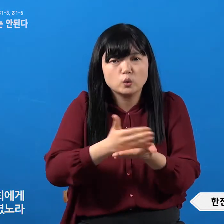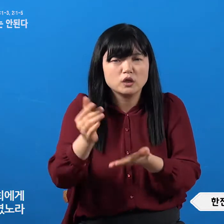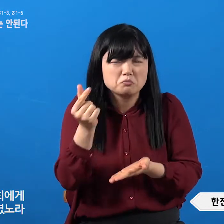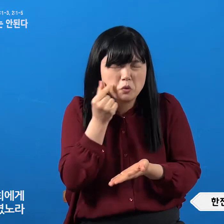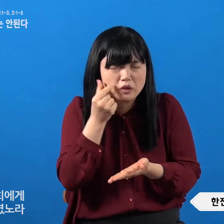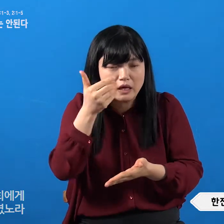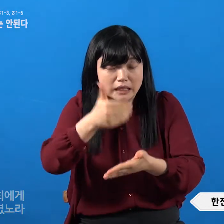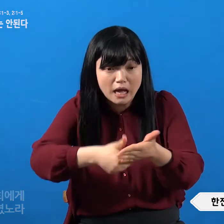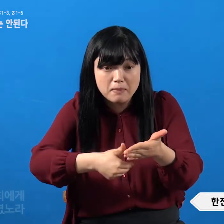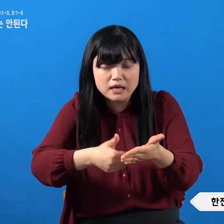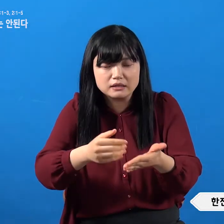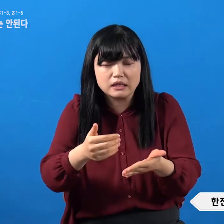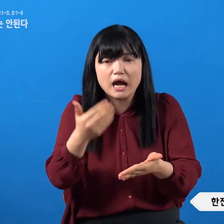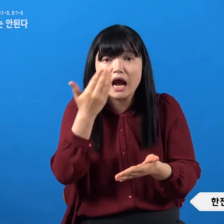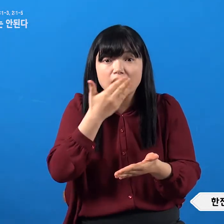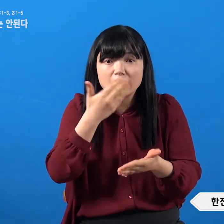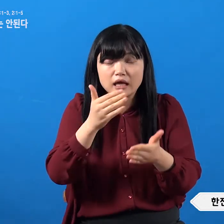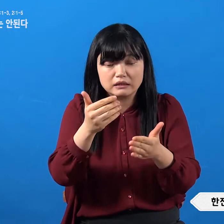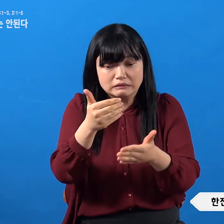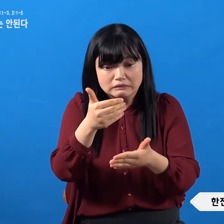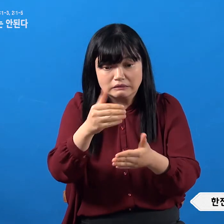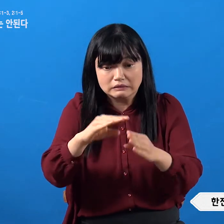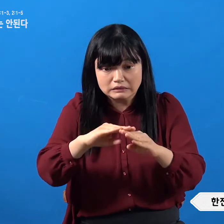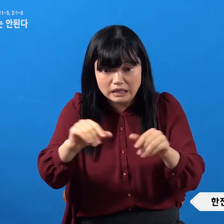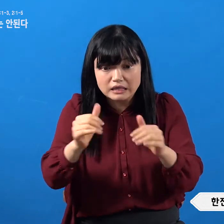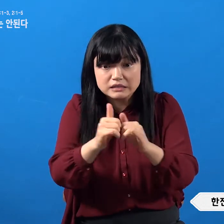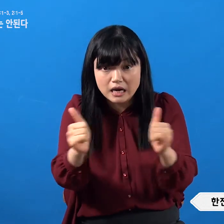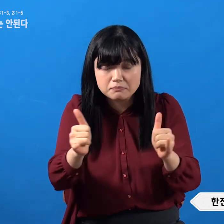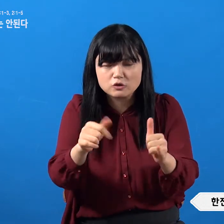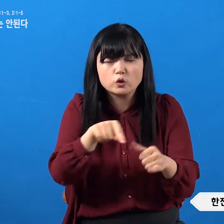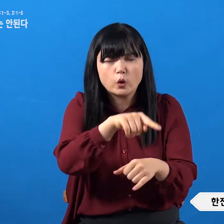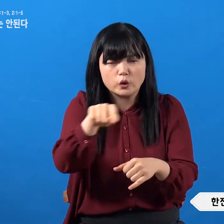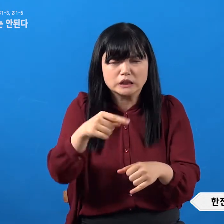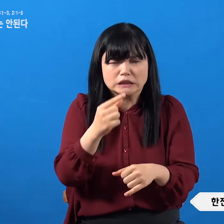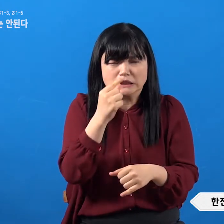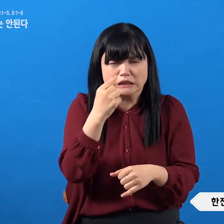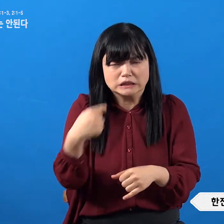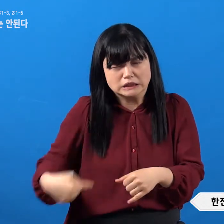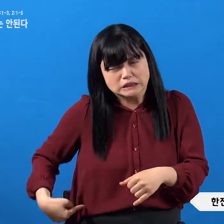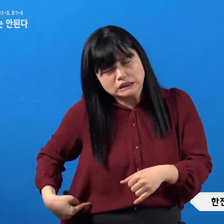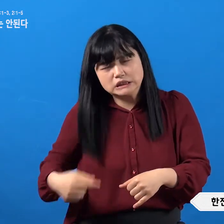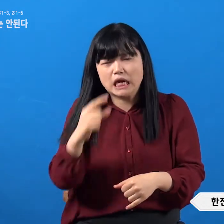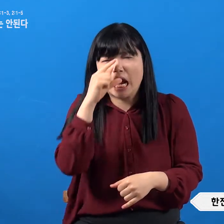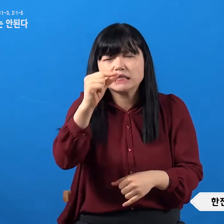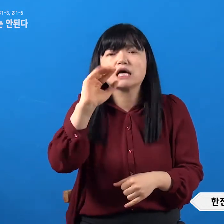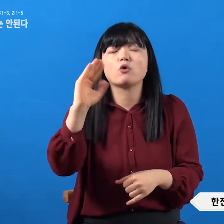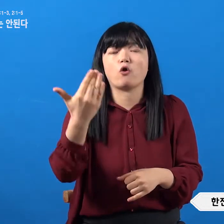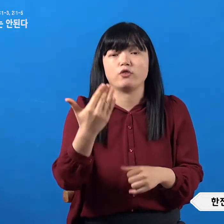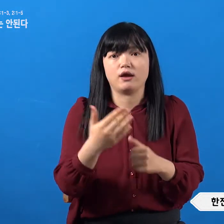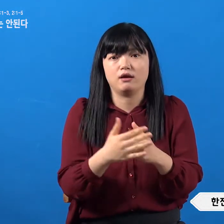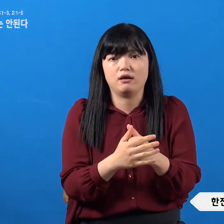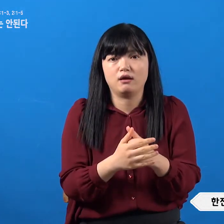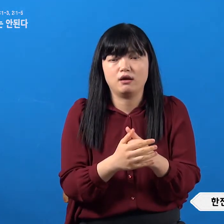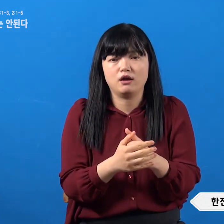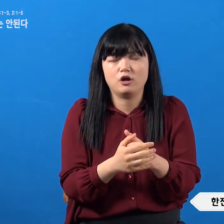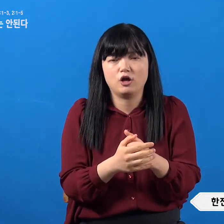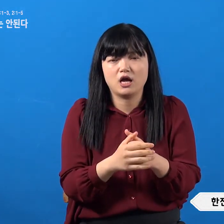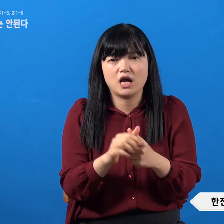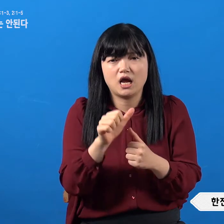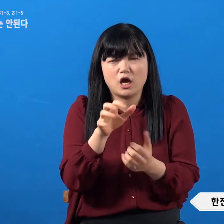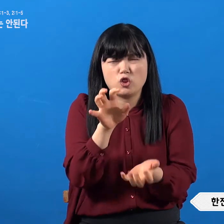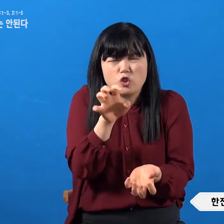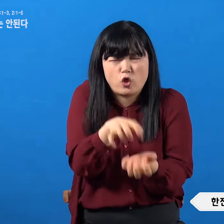쫓아내지 못하고 남아있는 그 가나안 족속들이 너희를 찌르는 가시가 될 것이라는 말씀입니다.